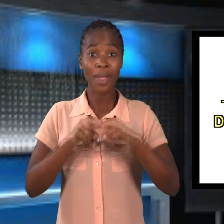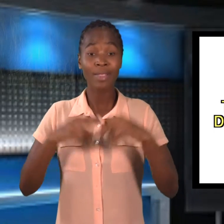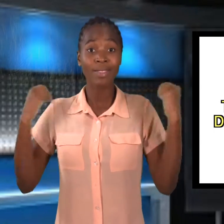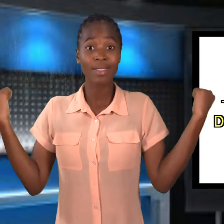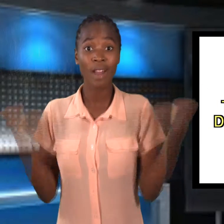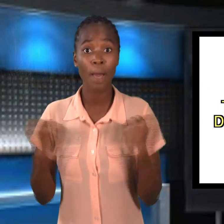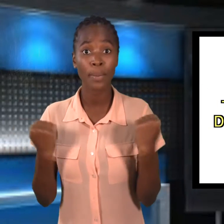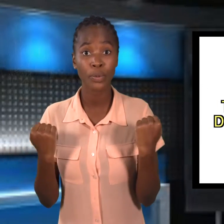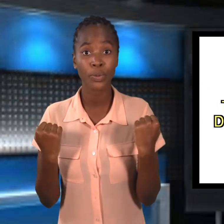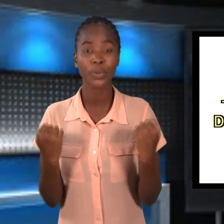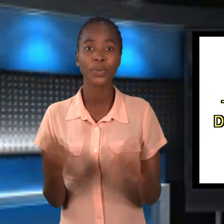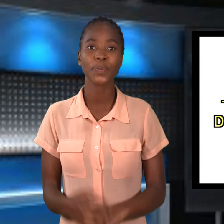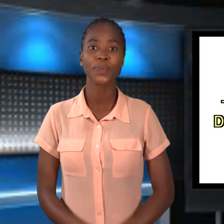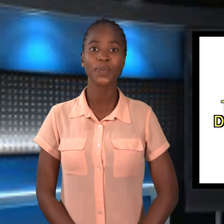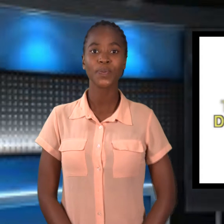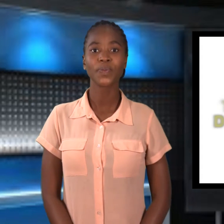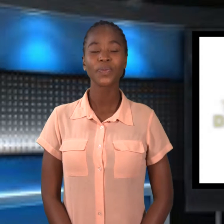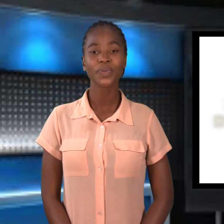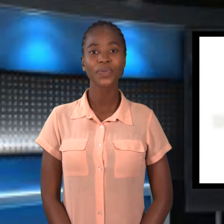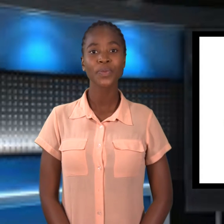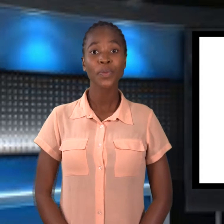Transportes de emergência.